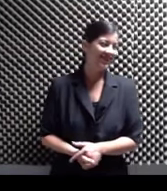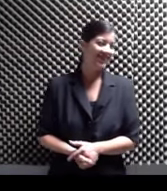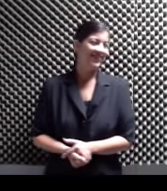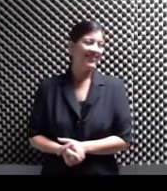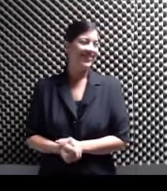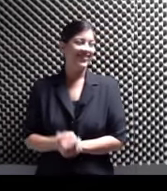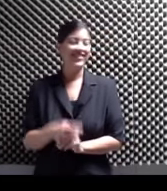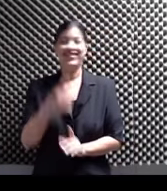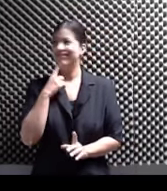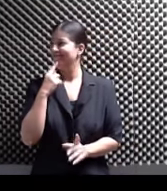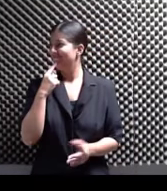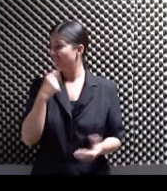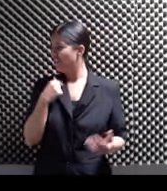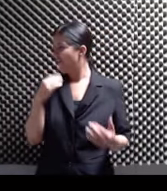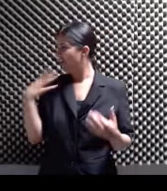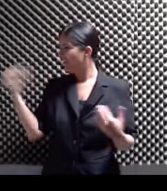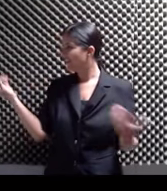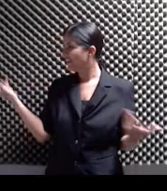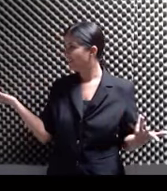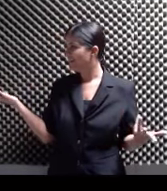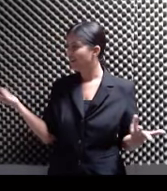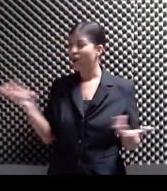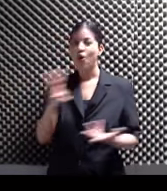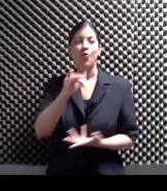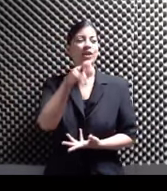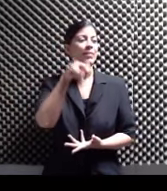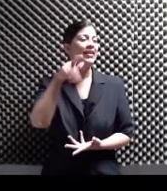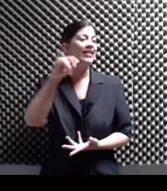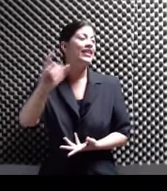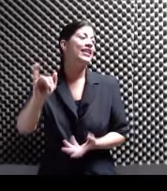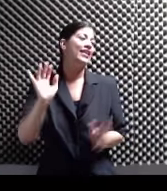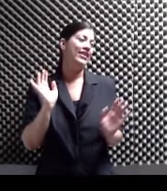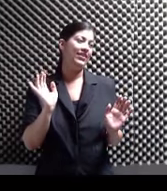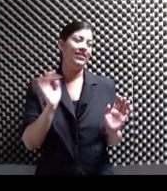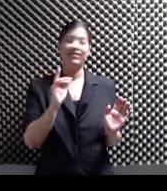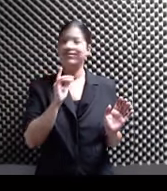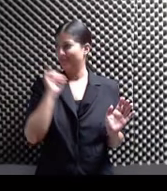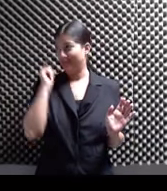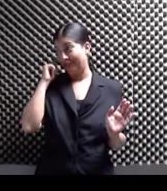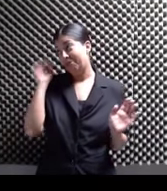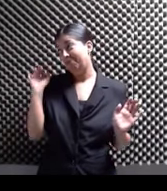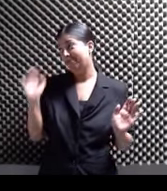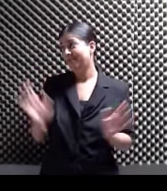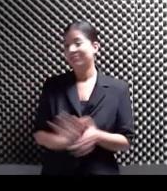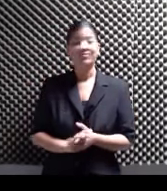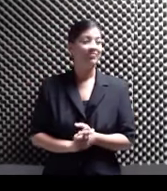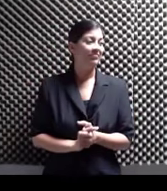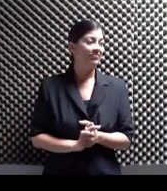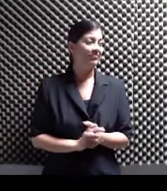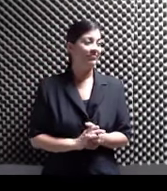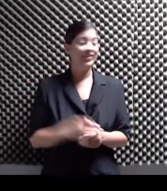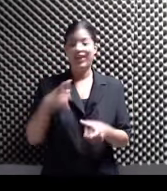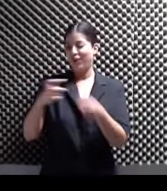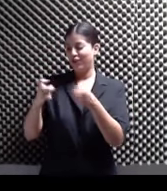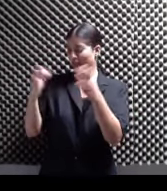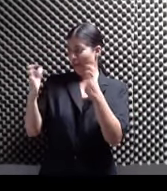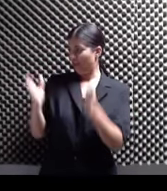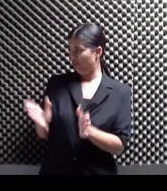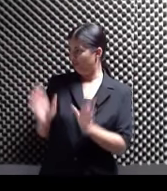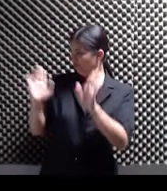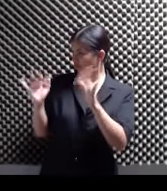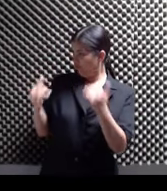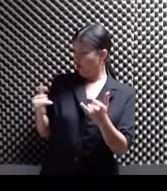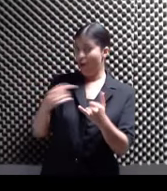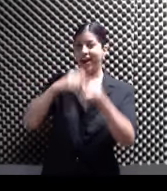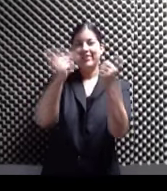Hijo, vete. ¿Para dónde? Whippity. Yo creo que fue Whippity. Yo no sé. Nuestro coordinador estrella, como siempre, aquí en